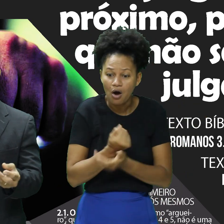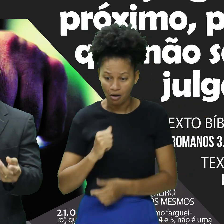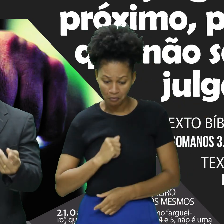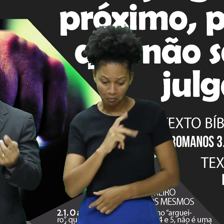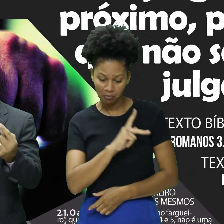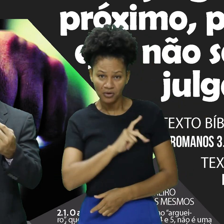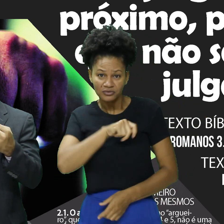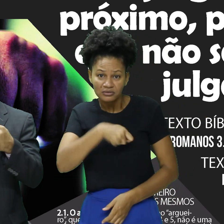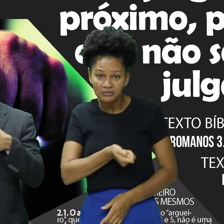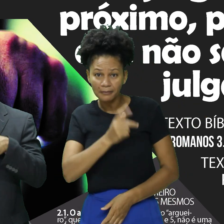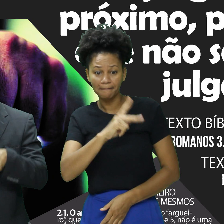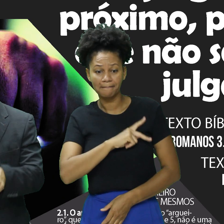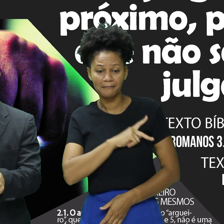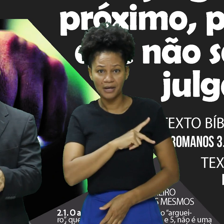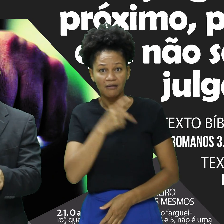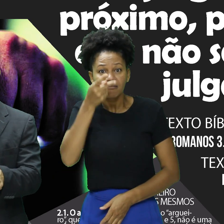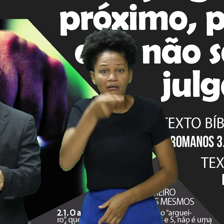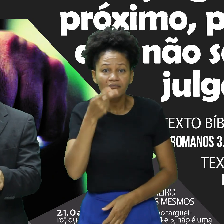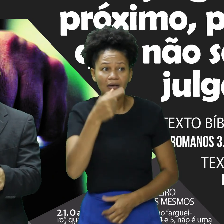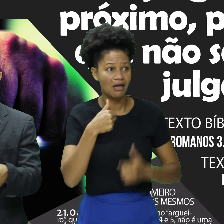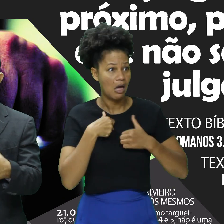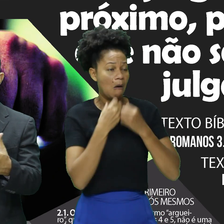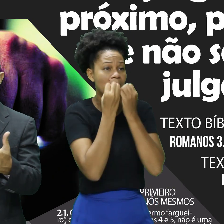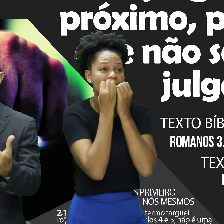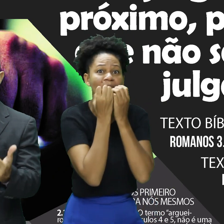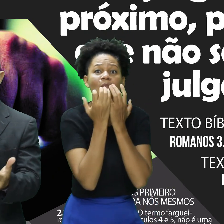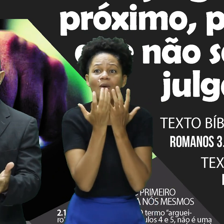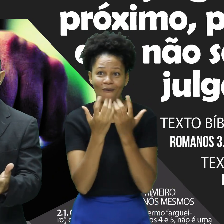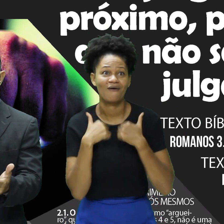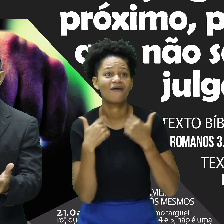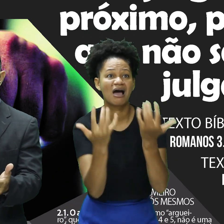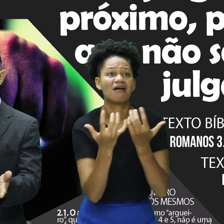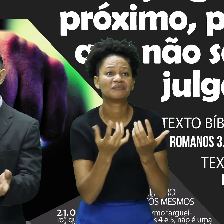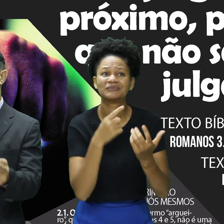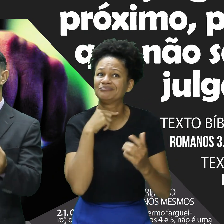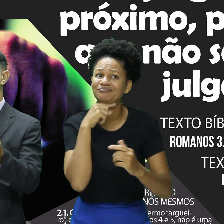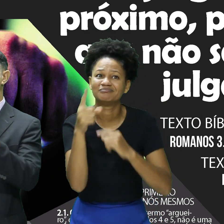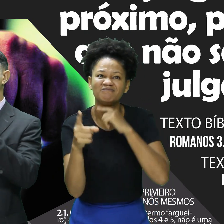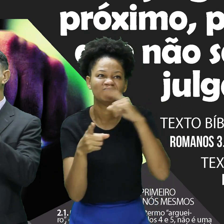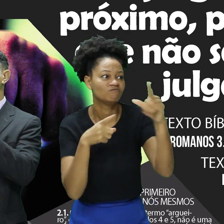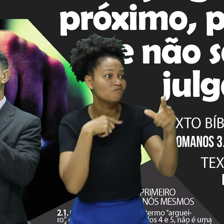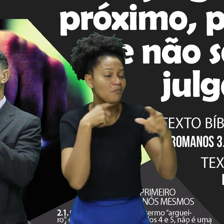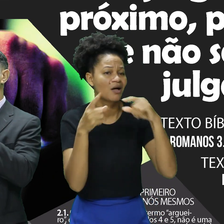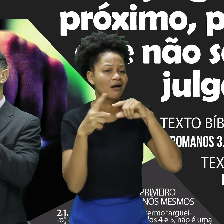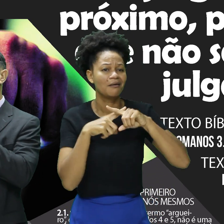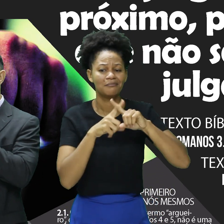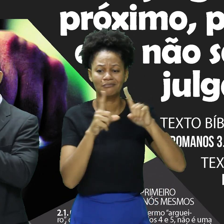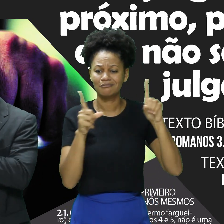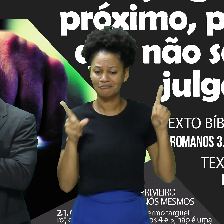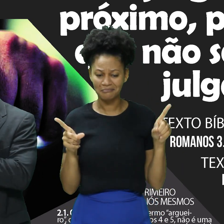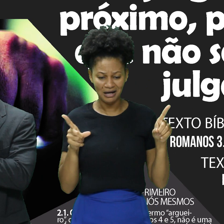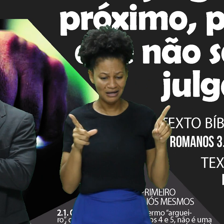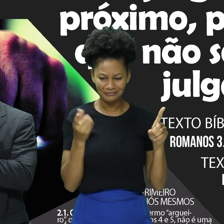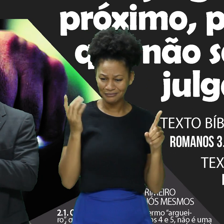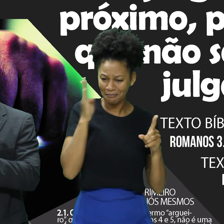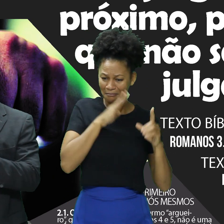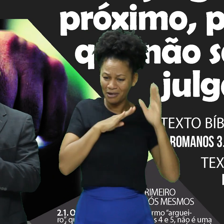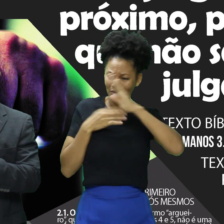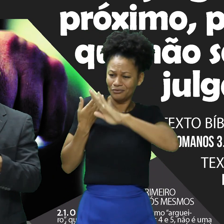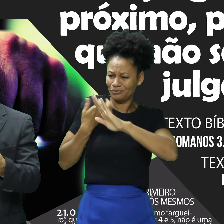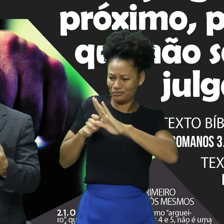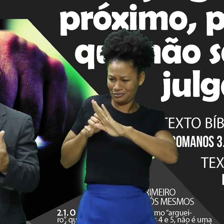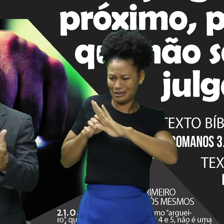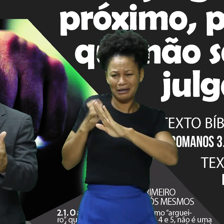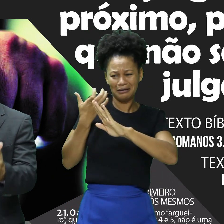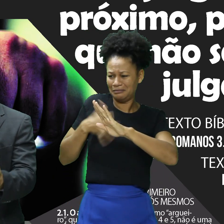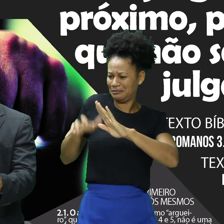dizer: o bem que eu quero fazer, isso eu não consigo, mas o mal que eu não quero fazer,